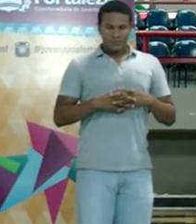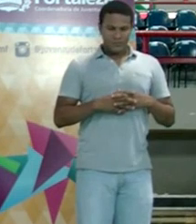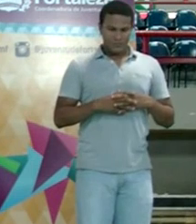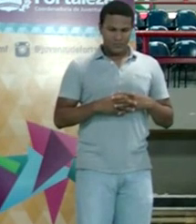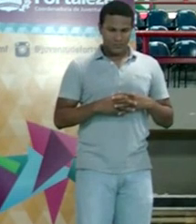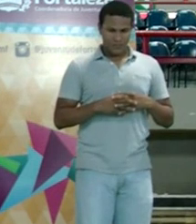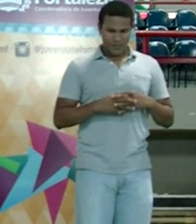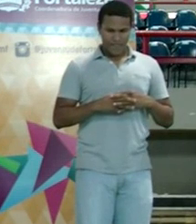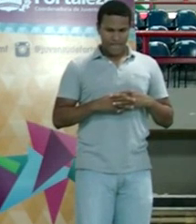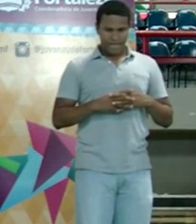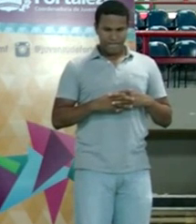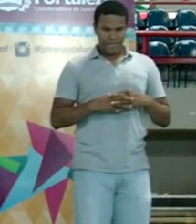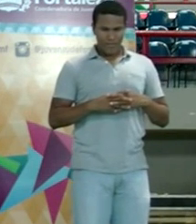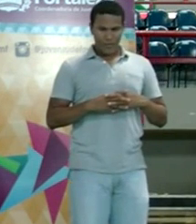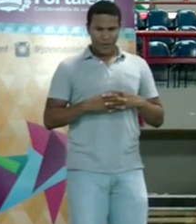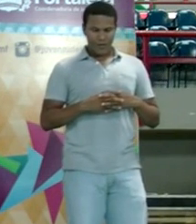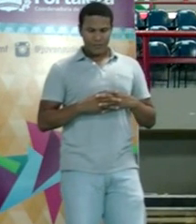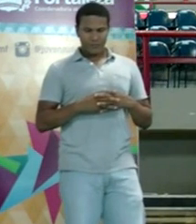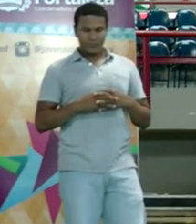fazer citação.